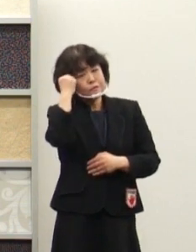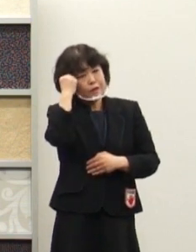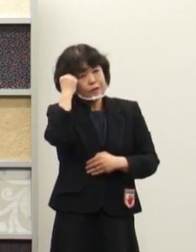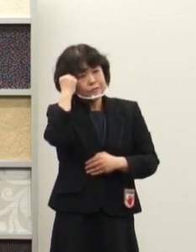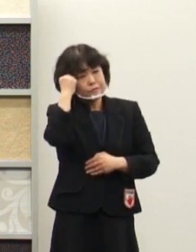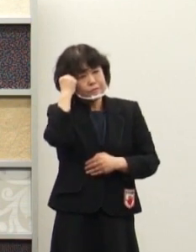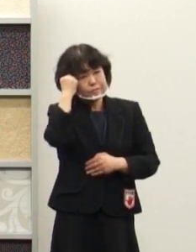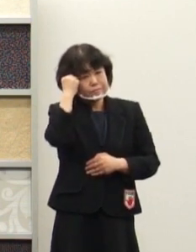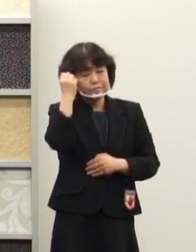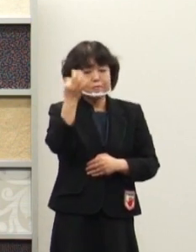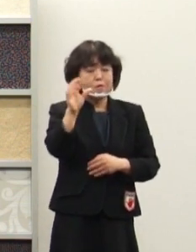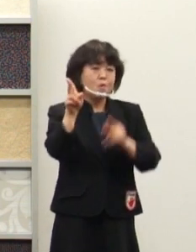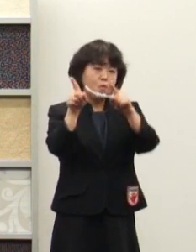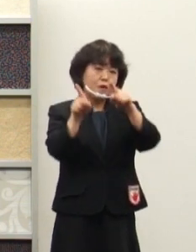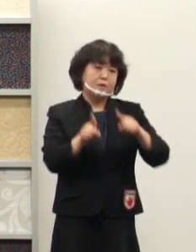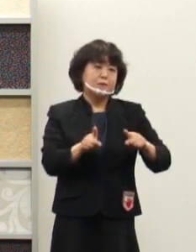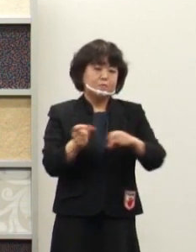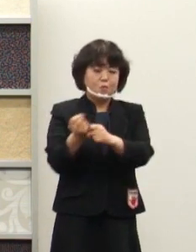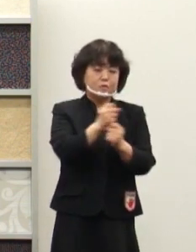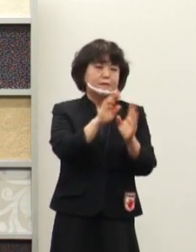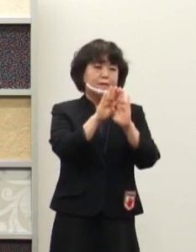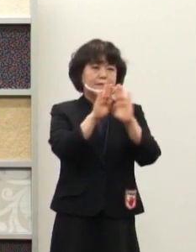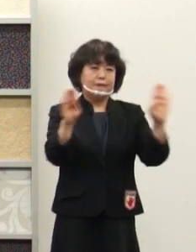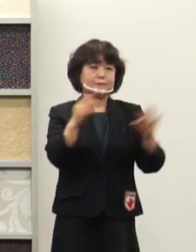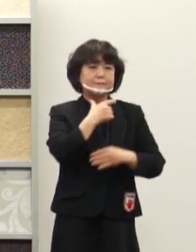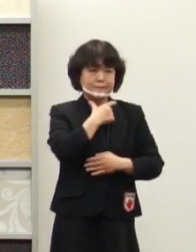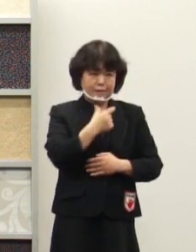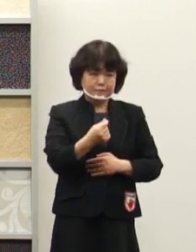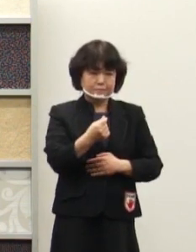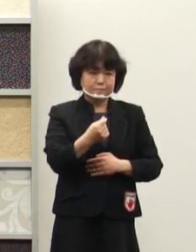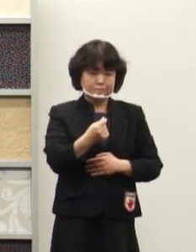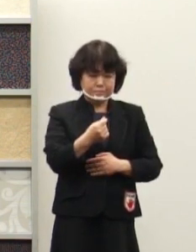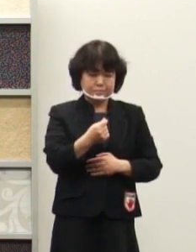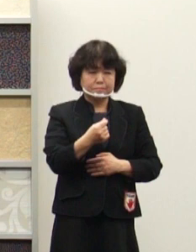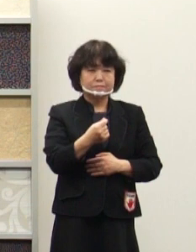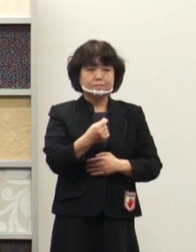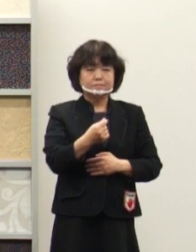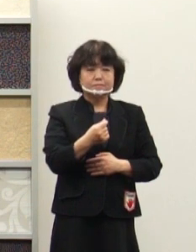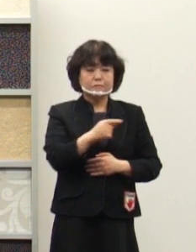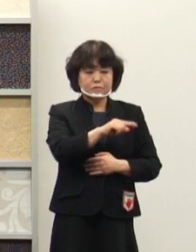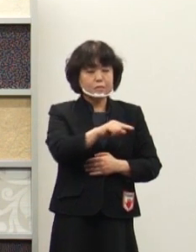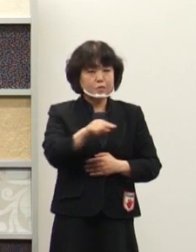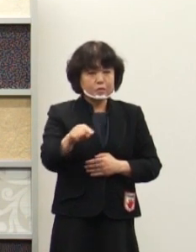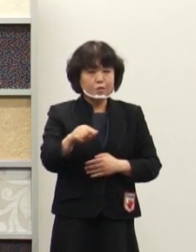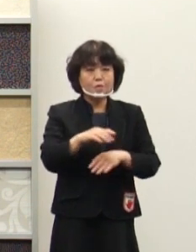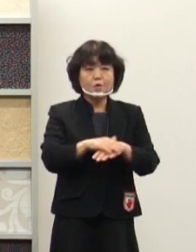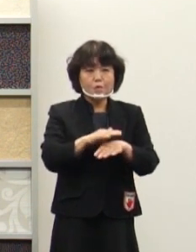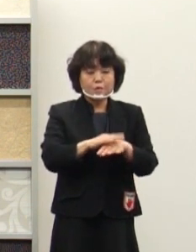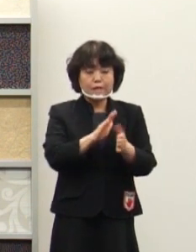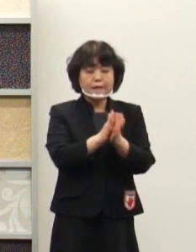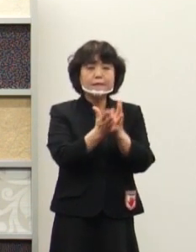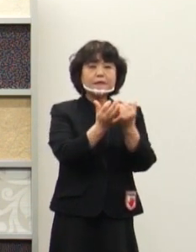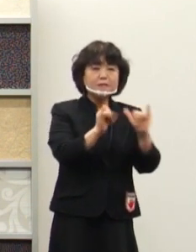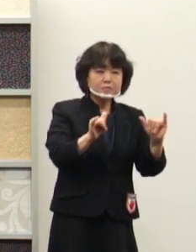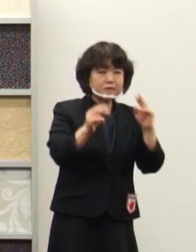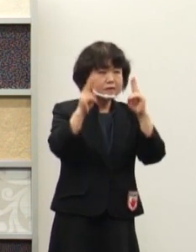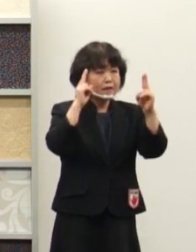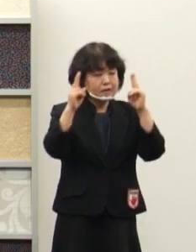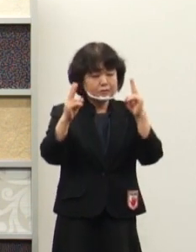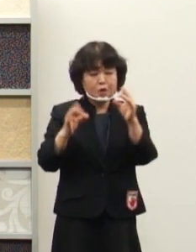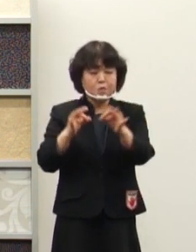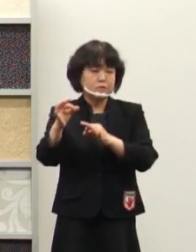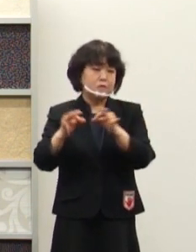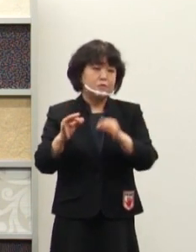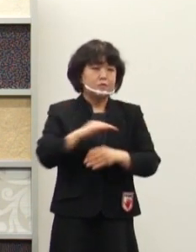。で、こうした観点からですね、現在、県民、事業者の皆様にお願いを